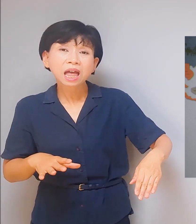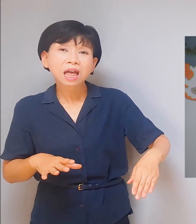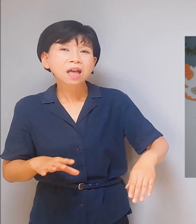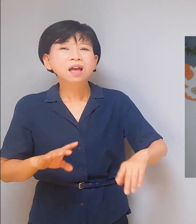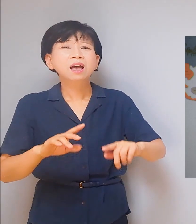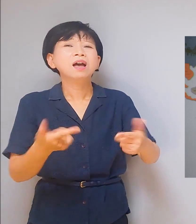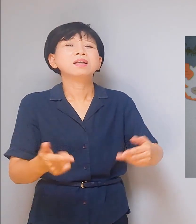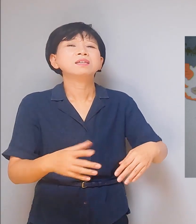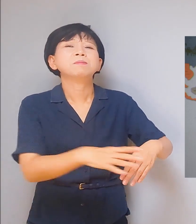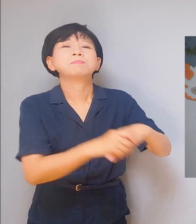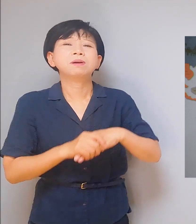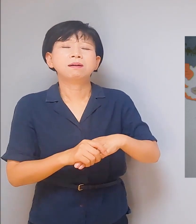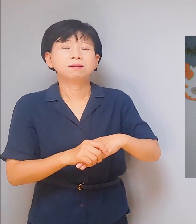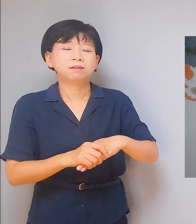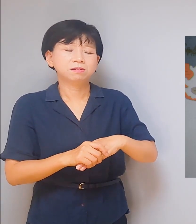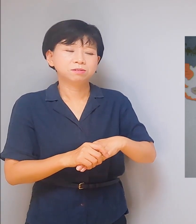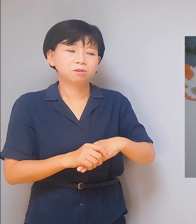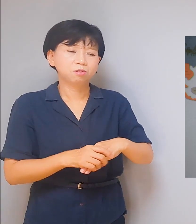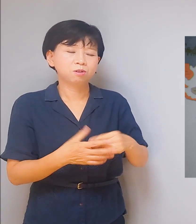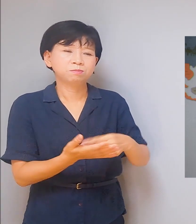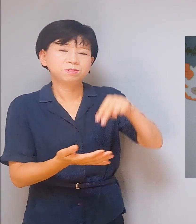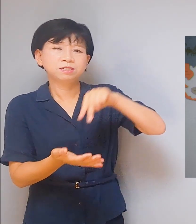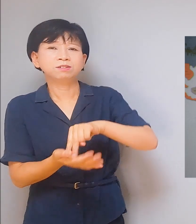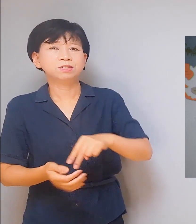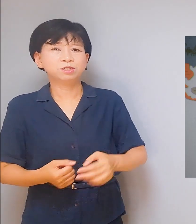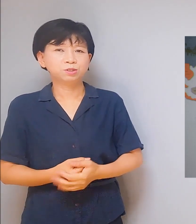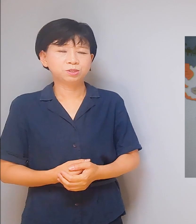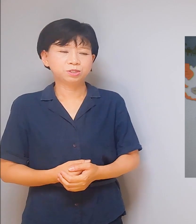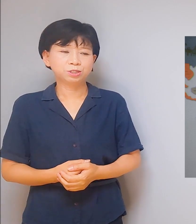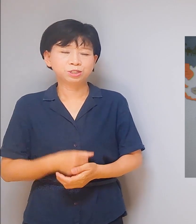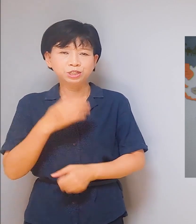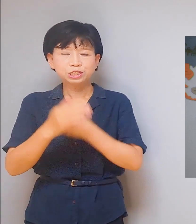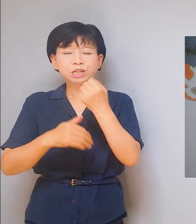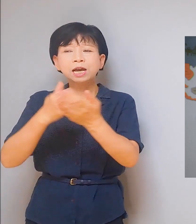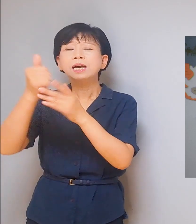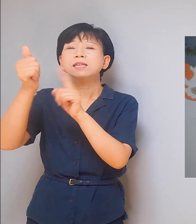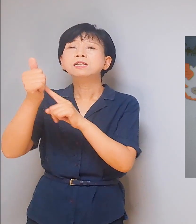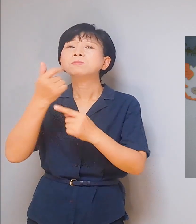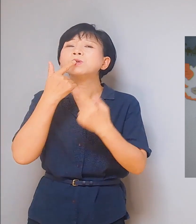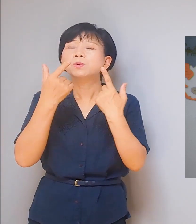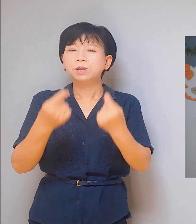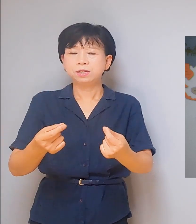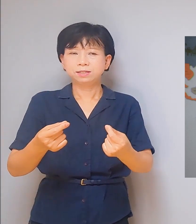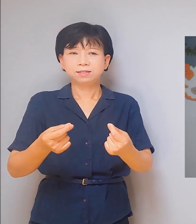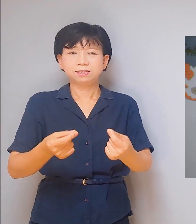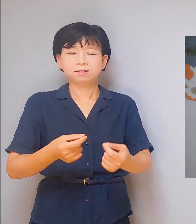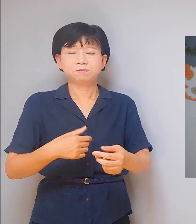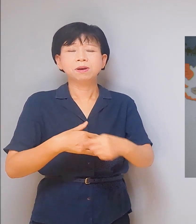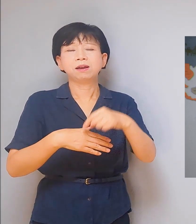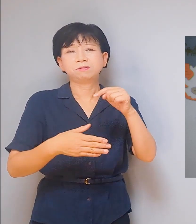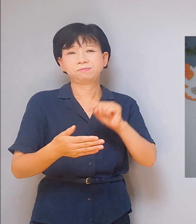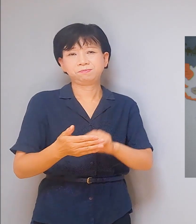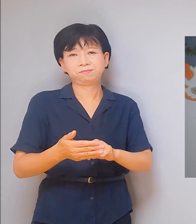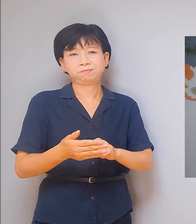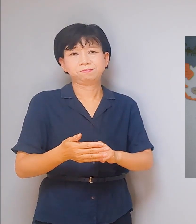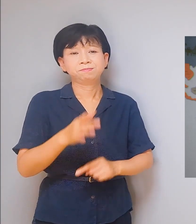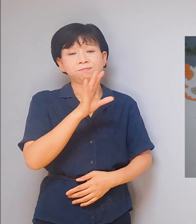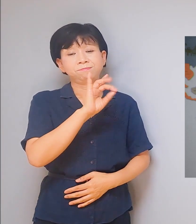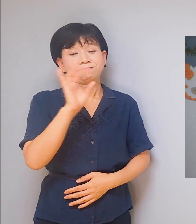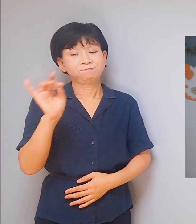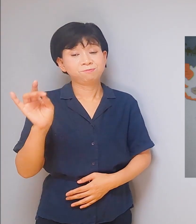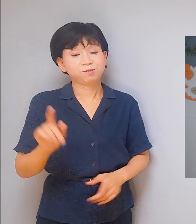오히려 더 잡아채지요. 네, 하나님이 그런 마음이신 거예요. 때로는